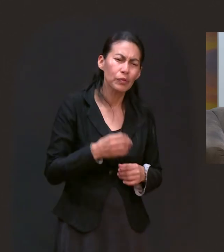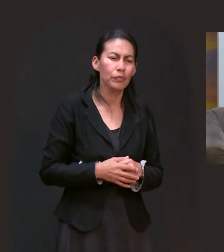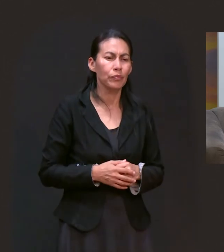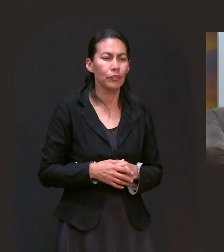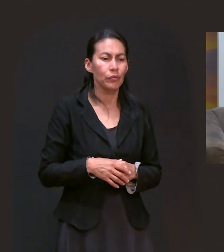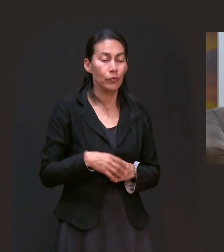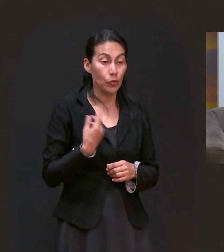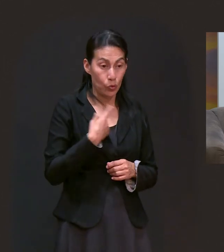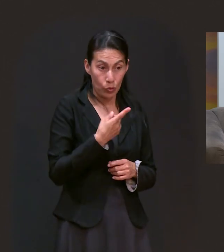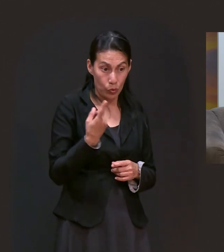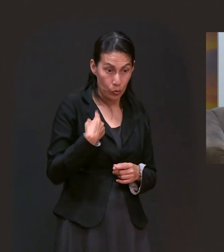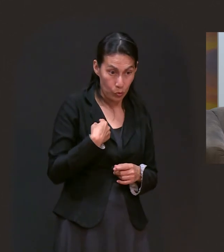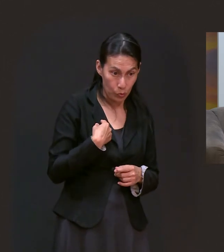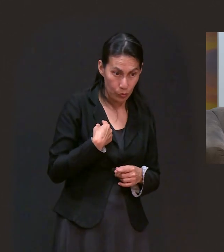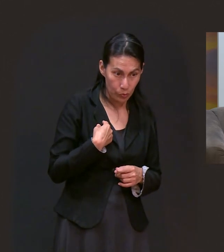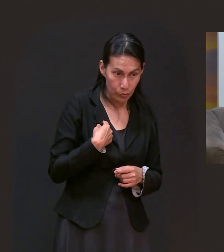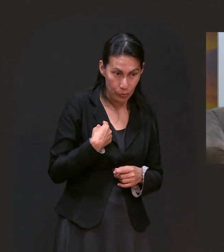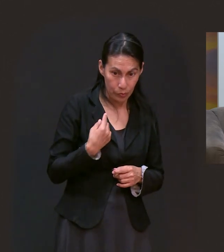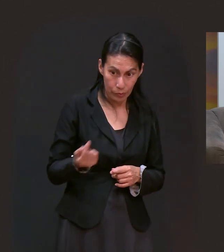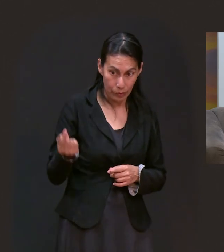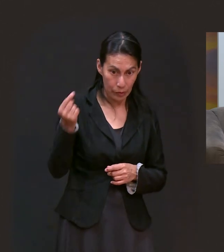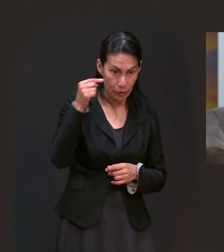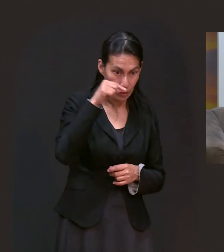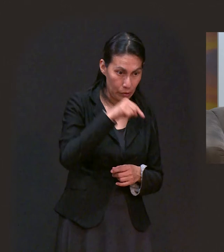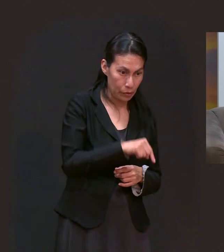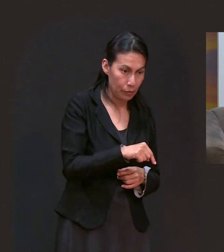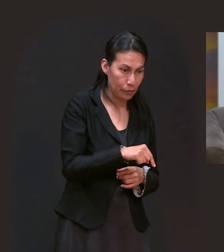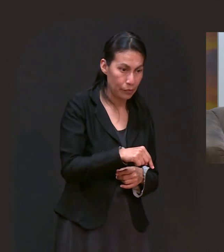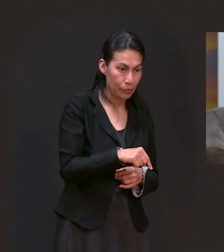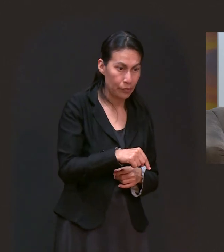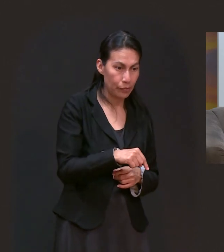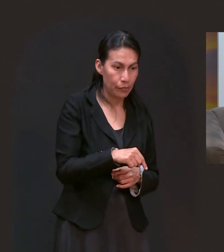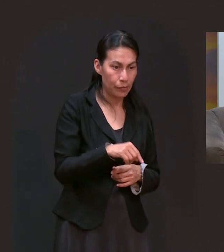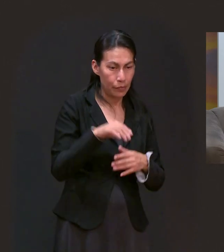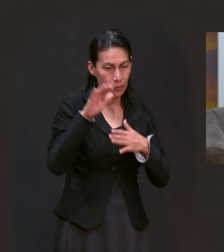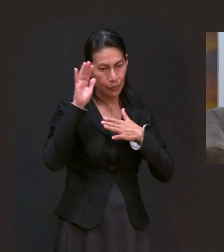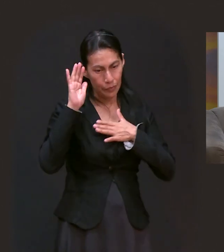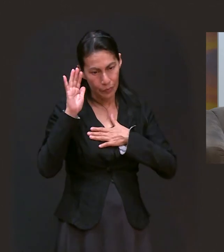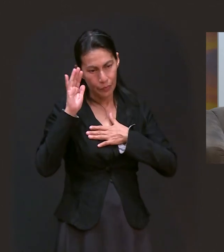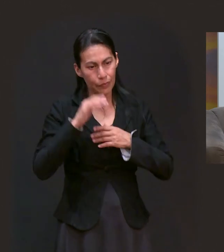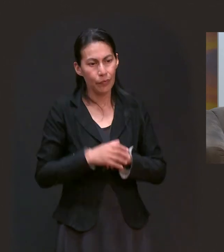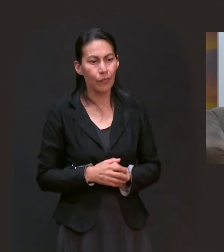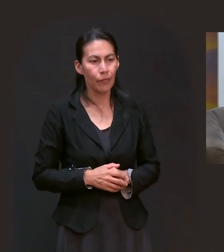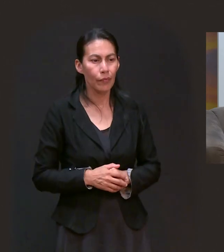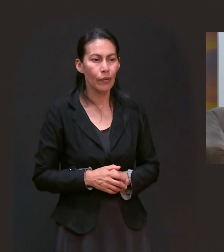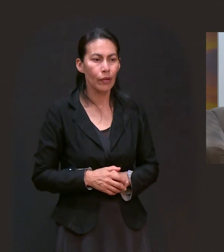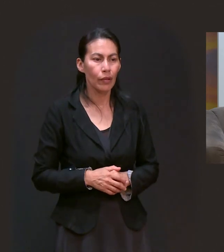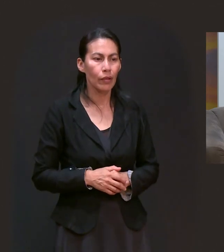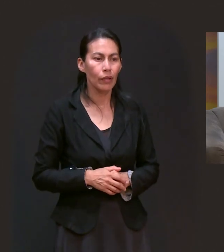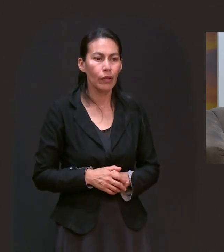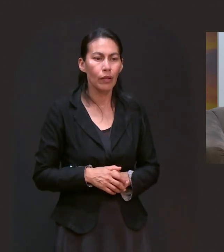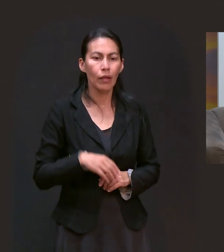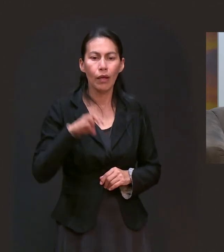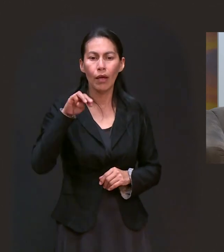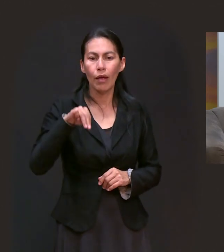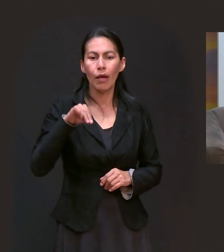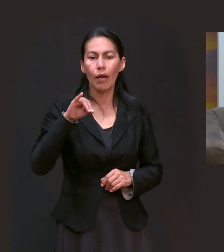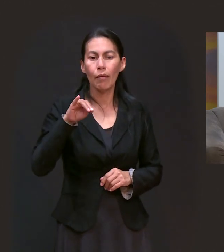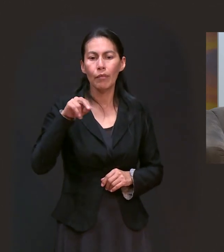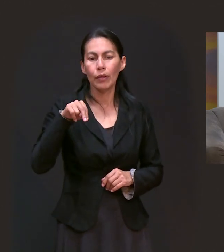pero es lindo de eso como nosotros cuando vinimos teníamos la promesa y menor una vez